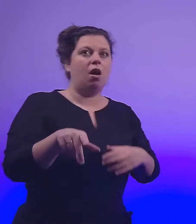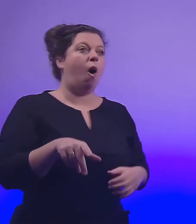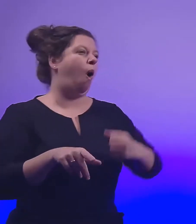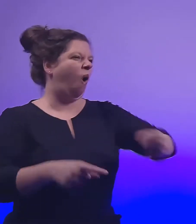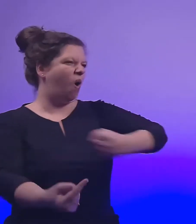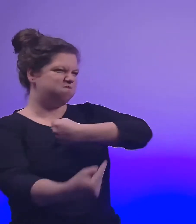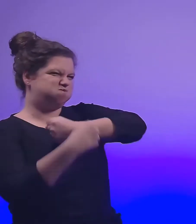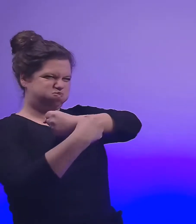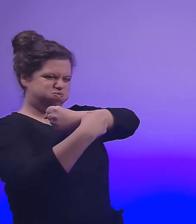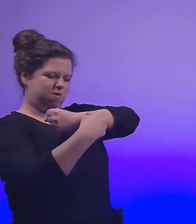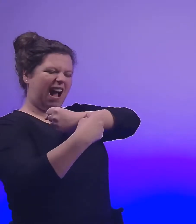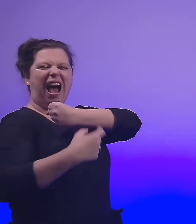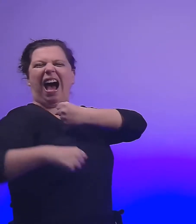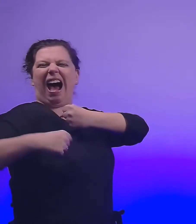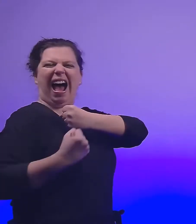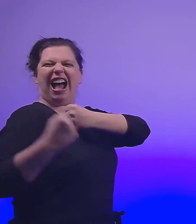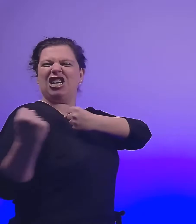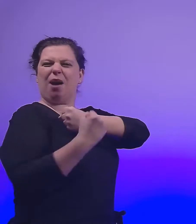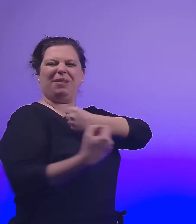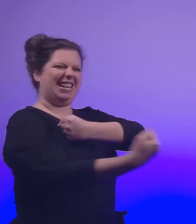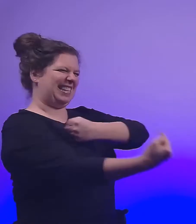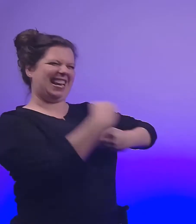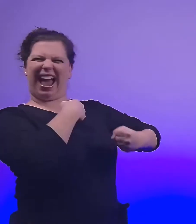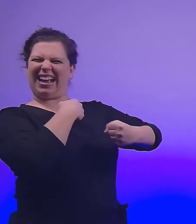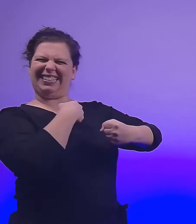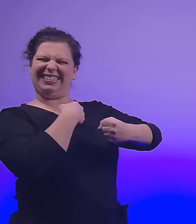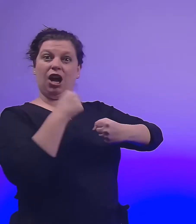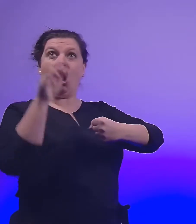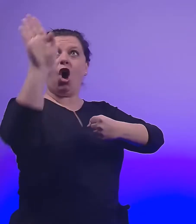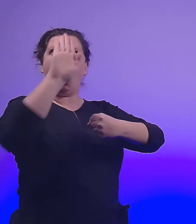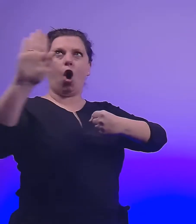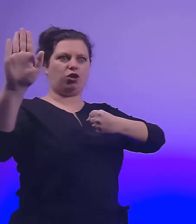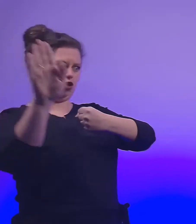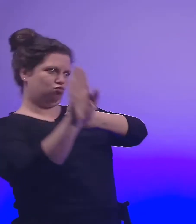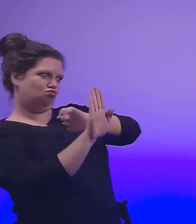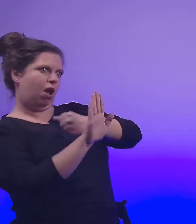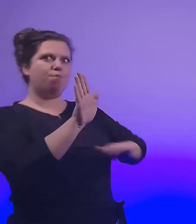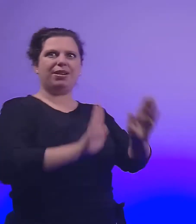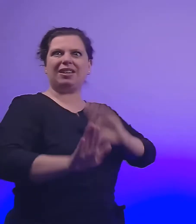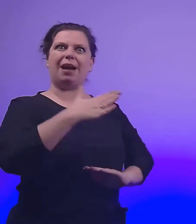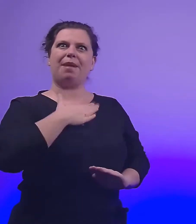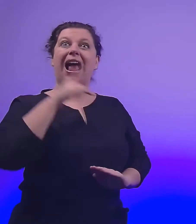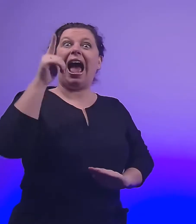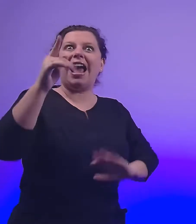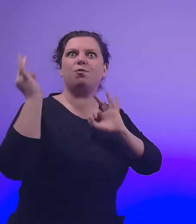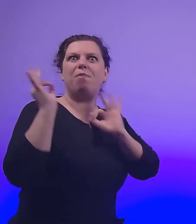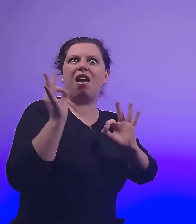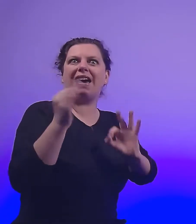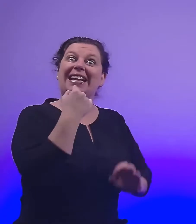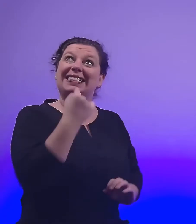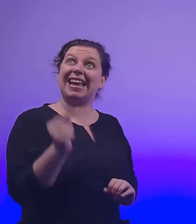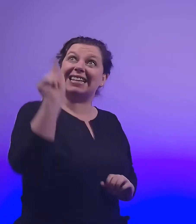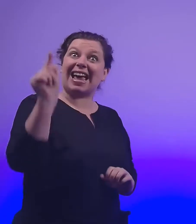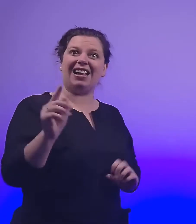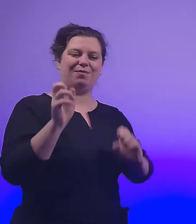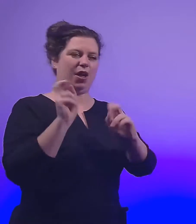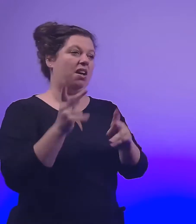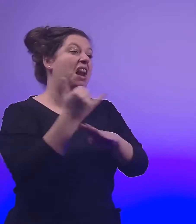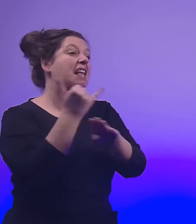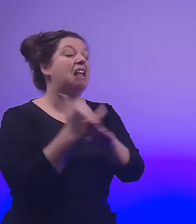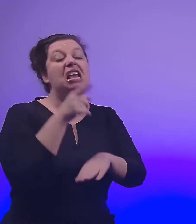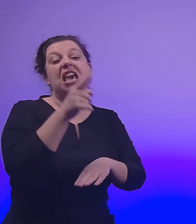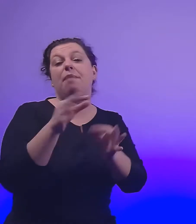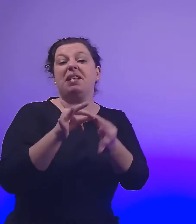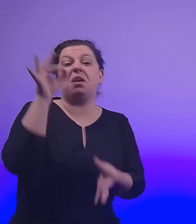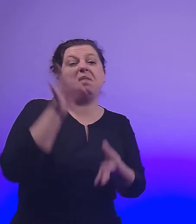Jammer, joh. Die kan me niet raken. Want God beschermt mij. Goed zo. Want ik ben heel belangrijk, zegt de Heere God. De laatste. Jij bent een